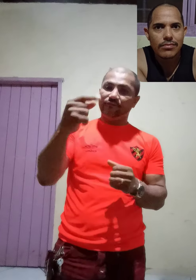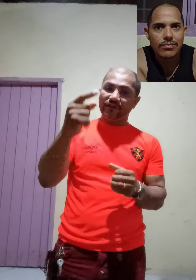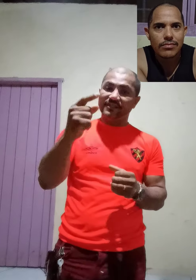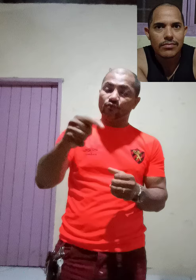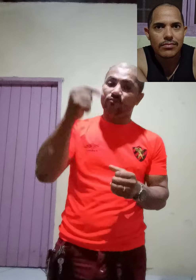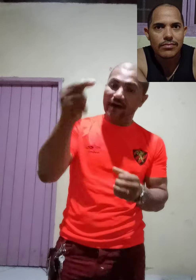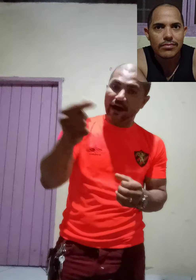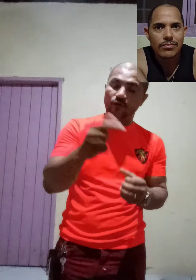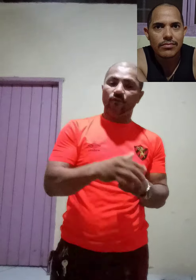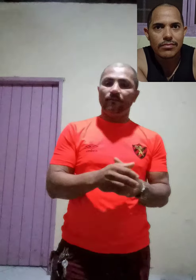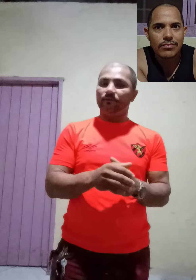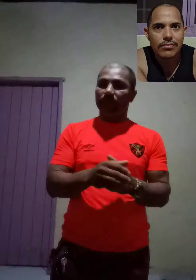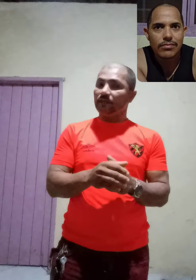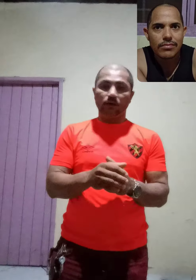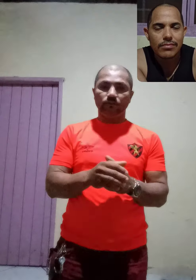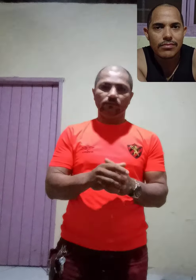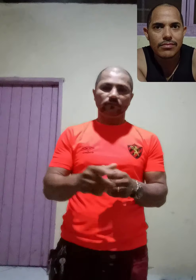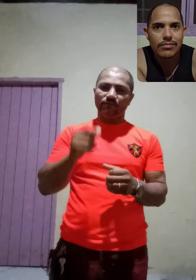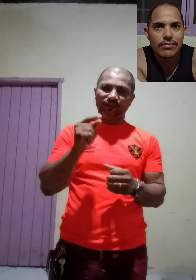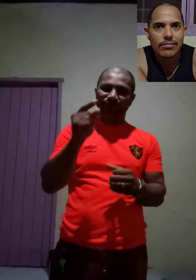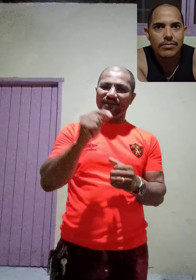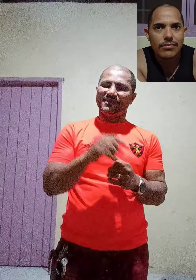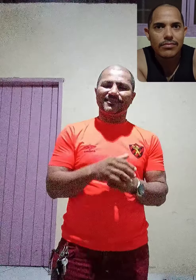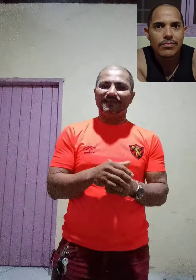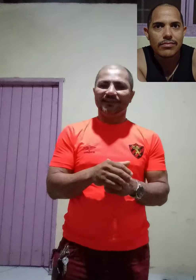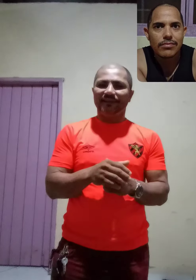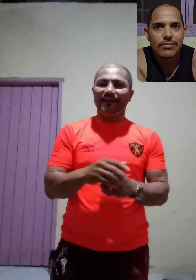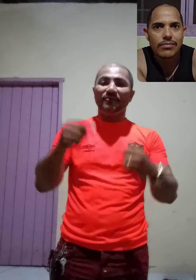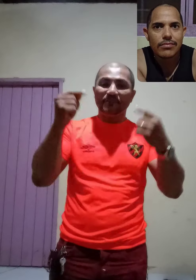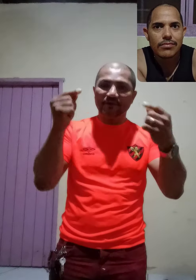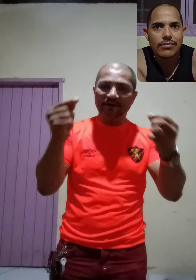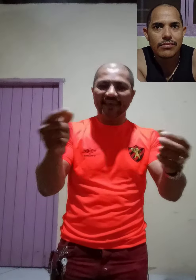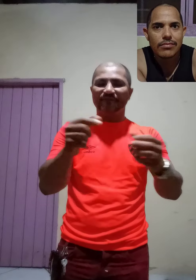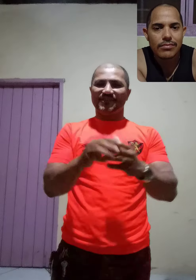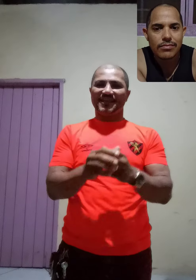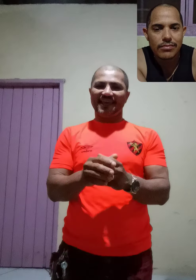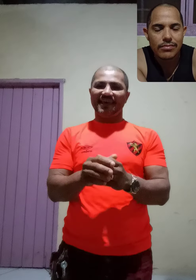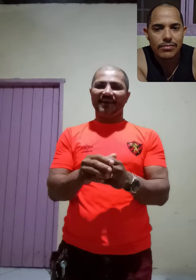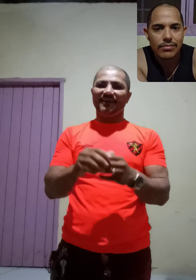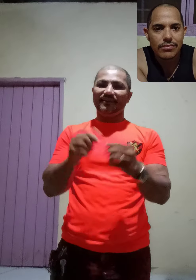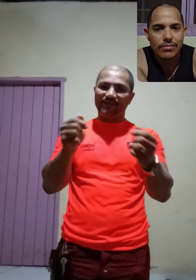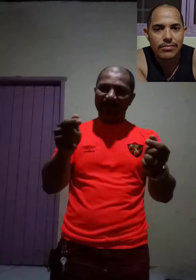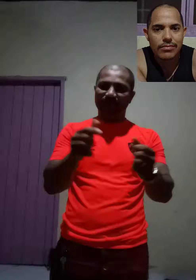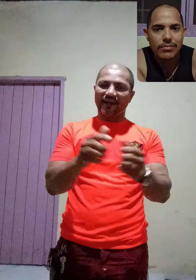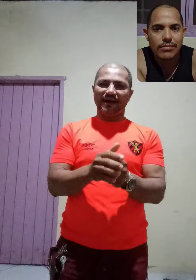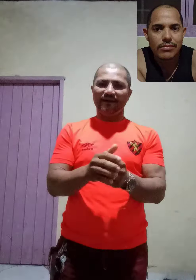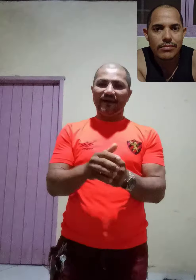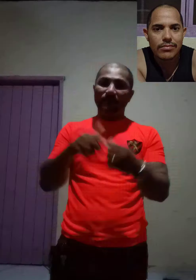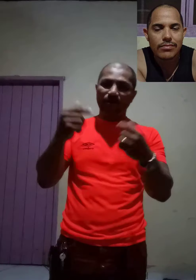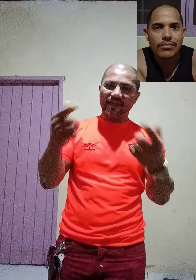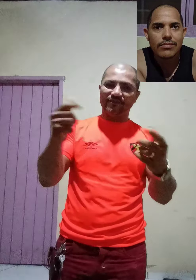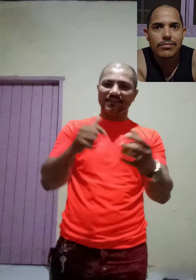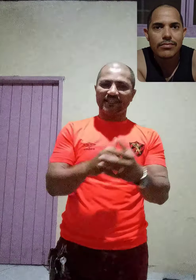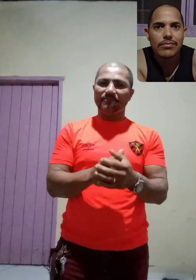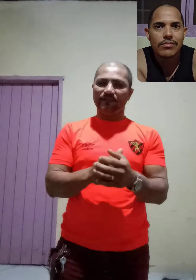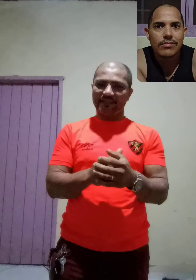algum mal? Não, não fez. Então por que você quer me devorar? Por que você está me